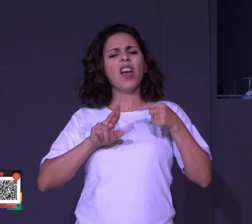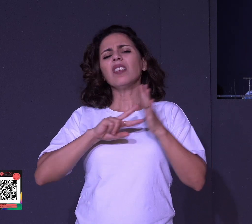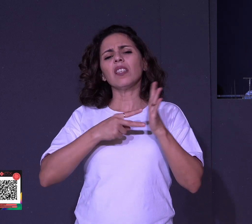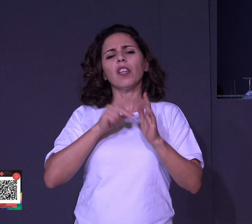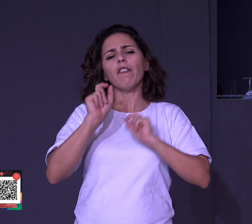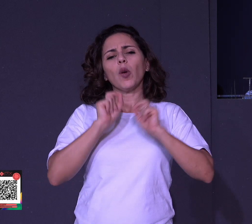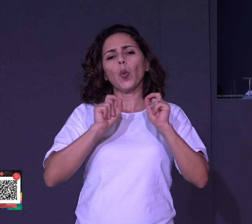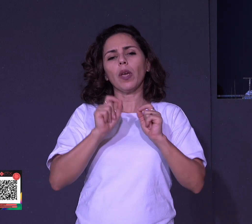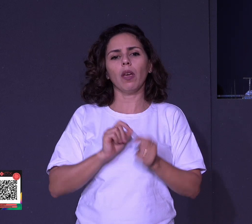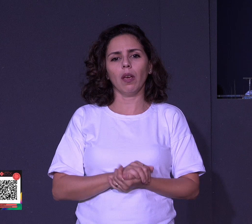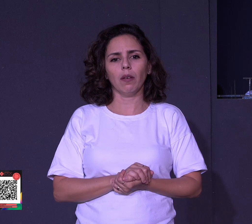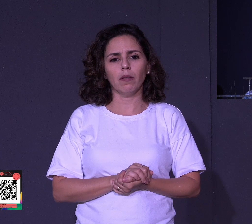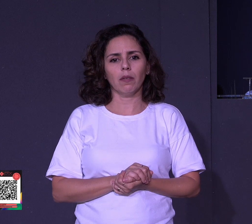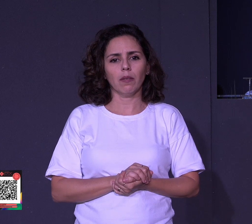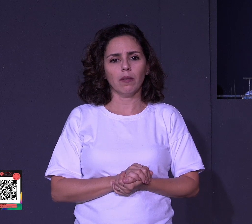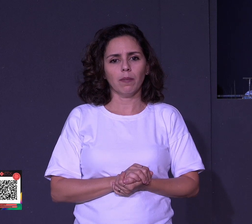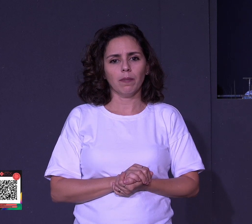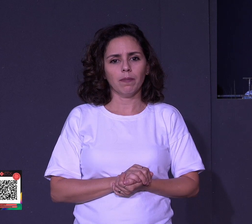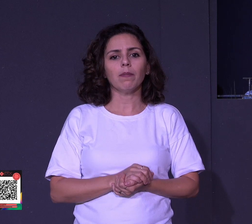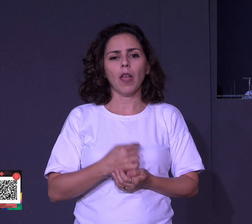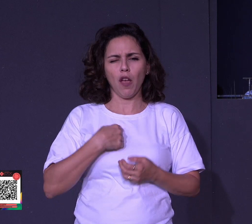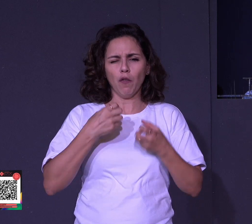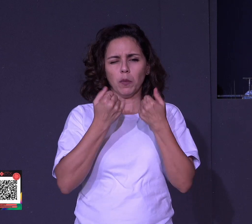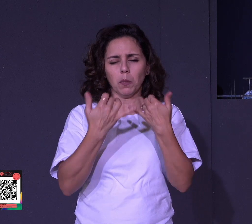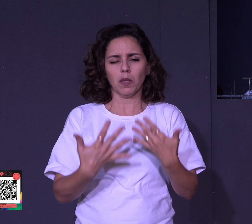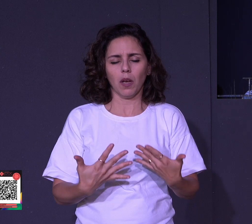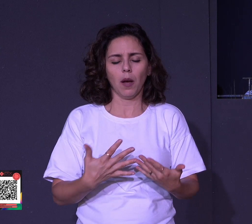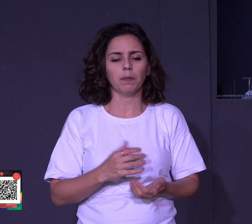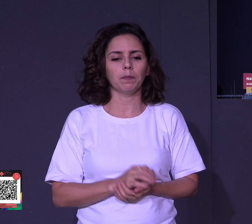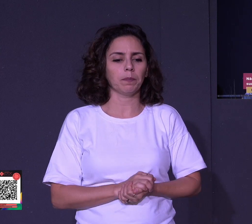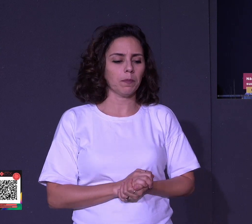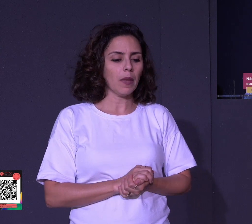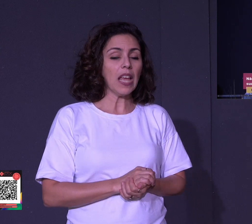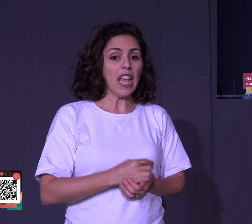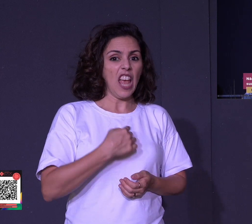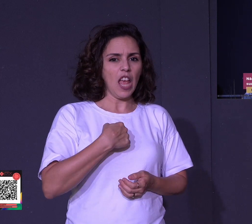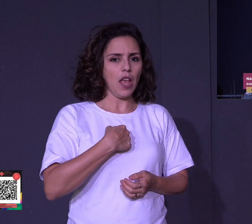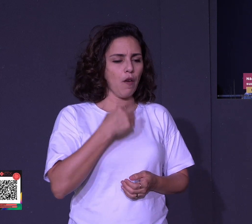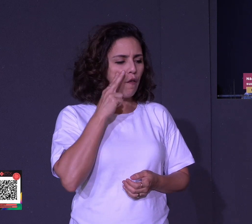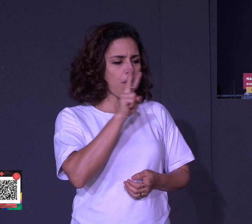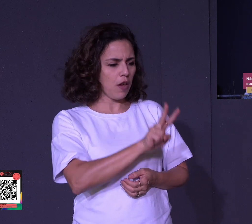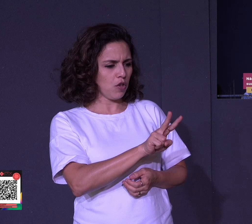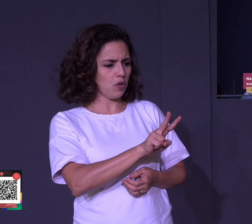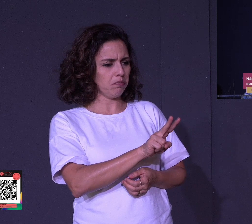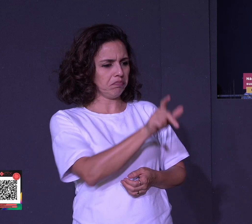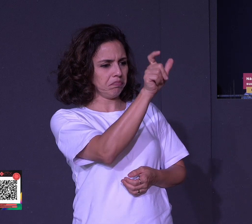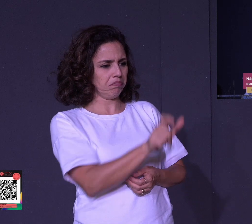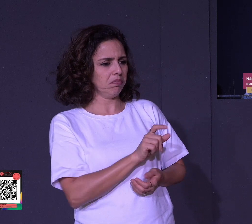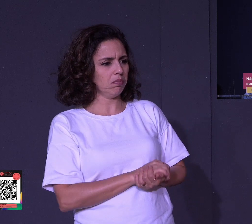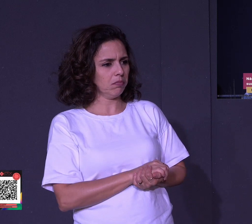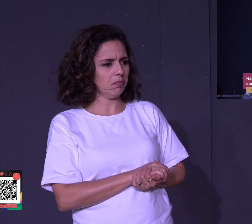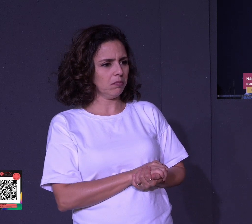mundo. Sabe qual é o sentido disso? É uma modelagem segundo um determinado padrão em